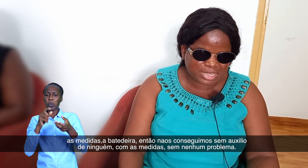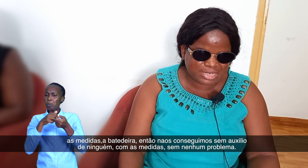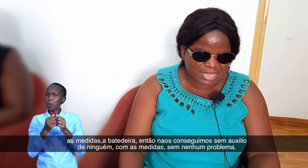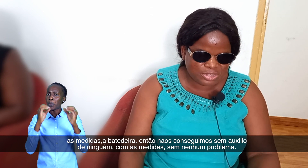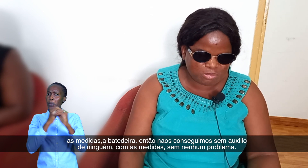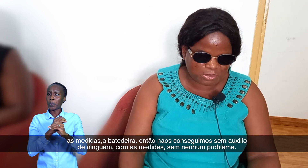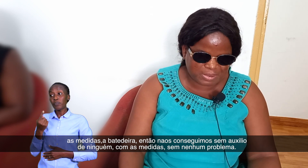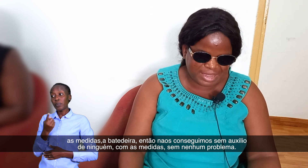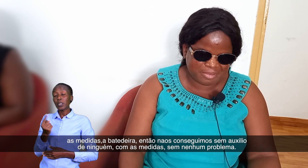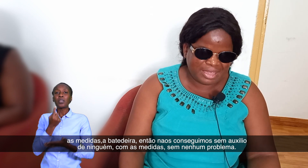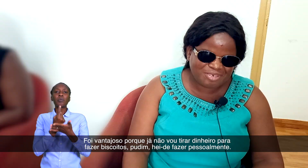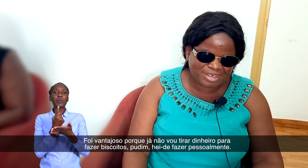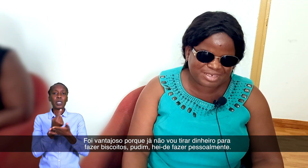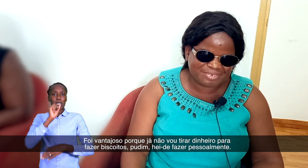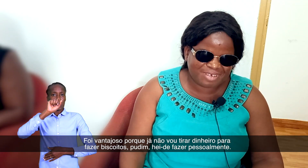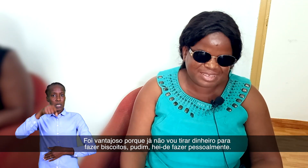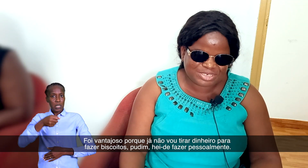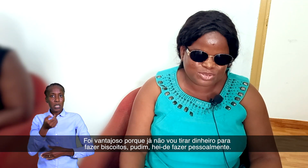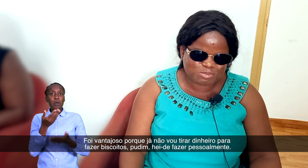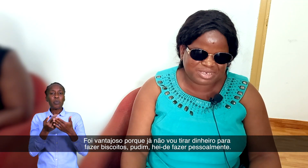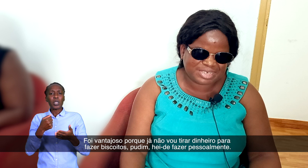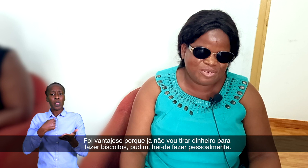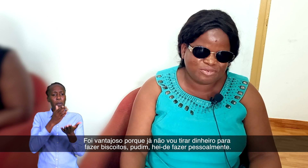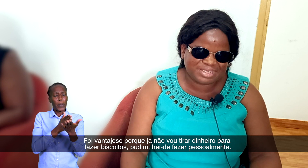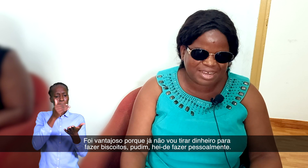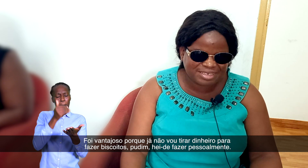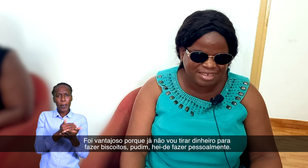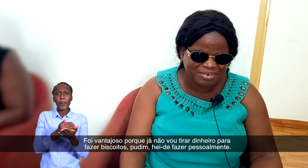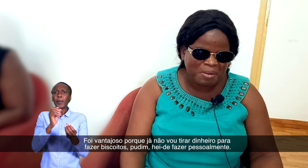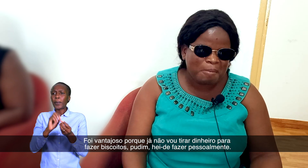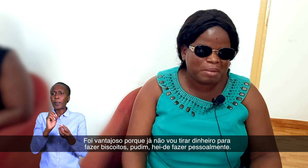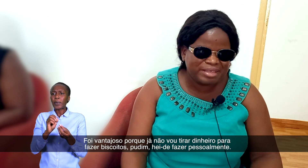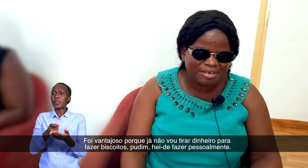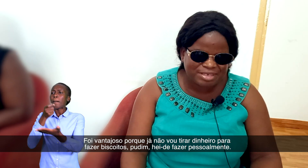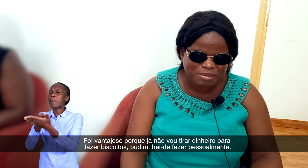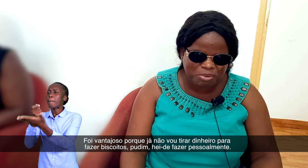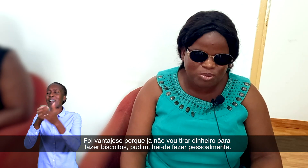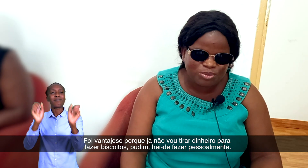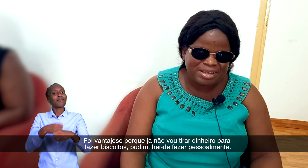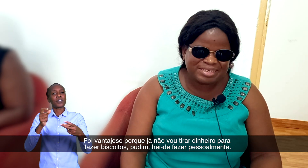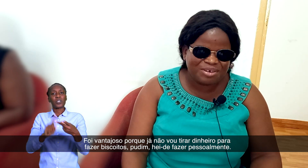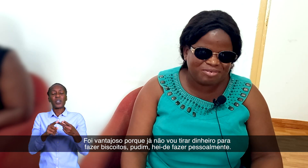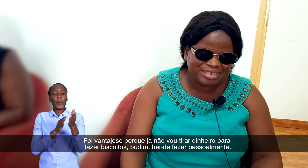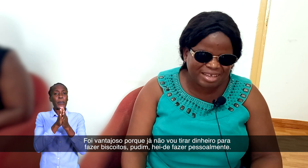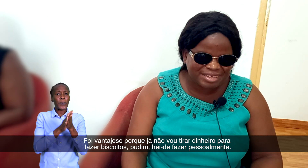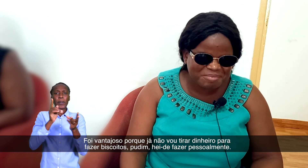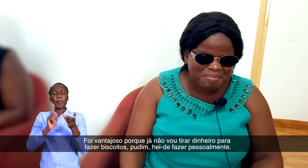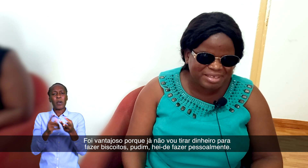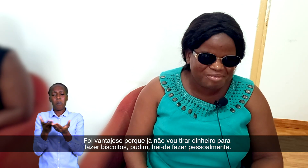nenhum problema. Foi vantajoso porque já não vou tirar dinheiro para mandar fazer bolo, já não vou tirar dinheiro para mandar